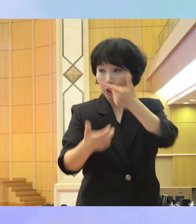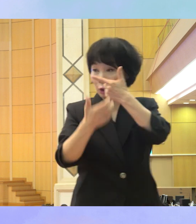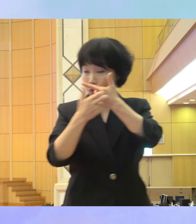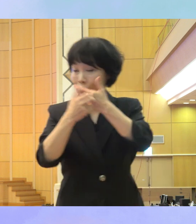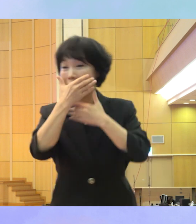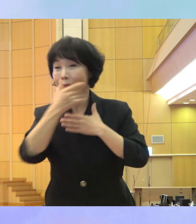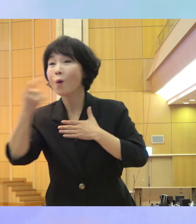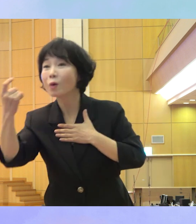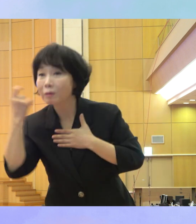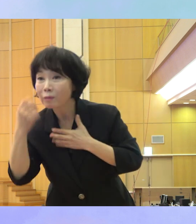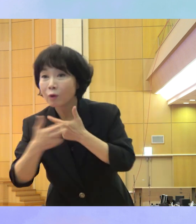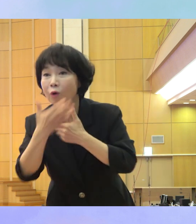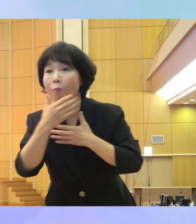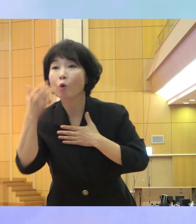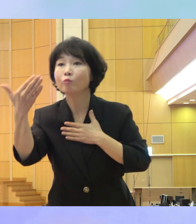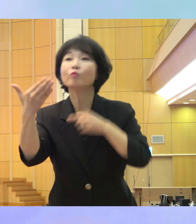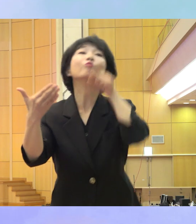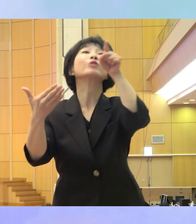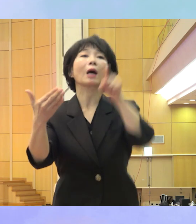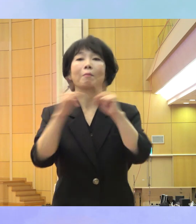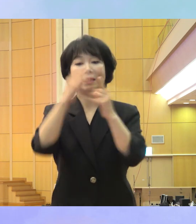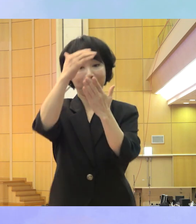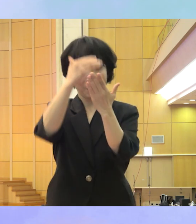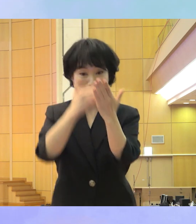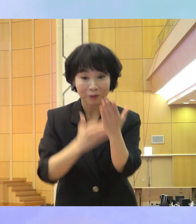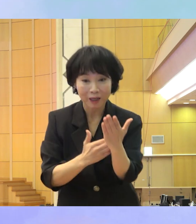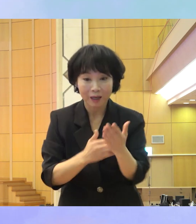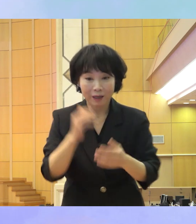9장 28절 보겠습니다.